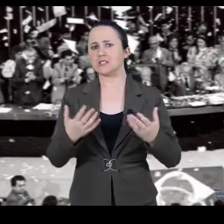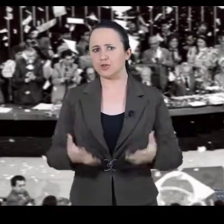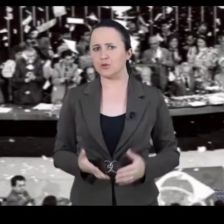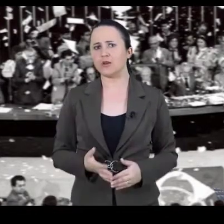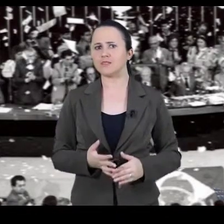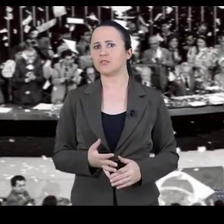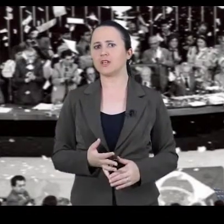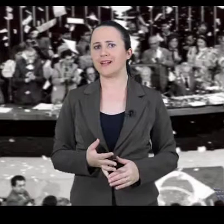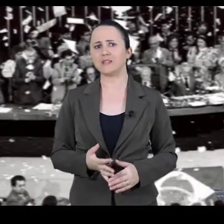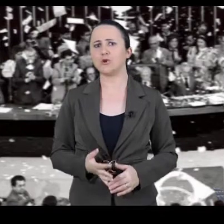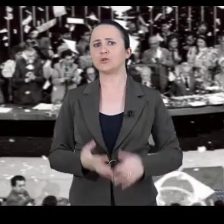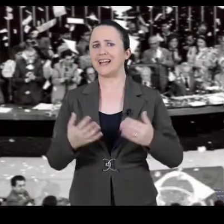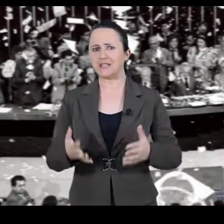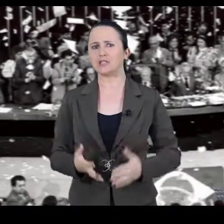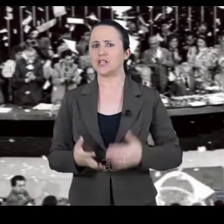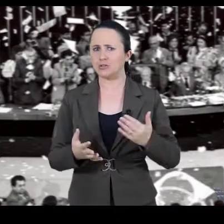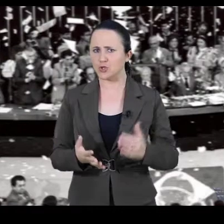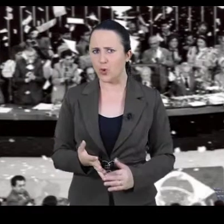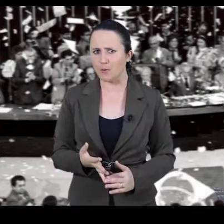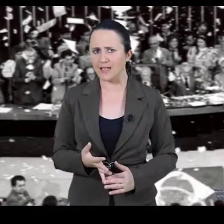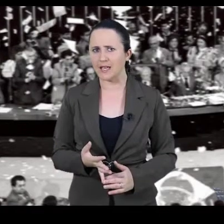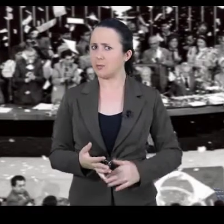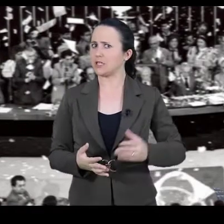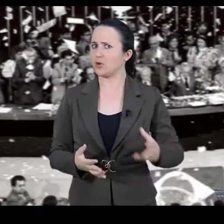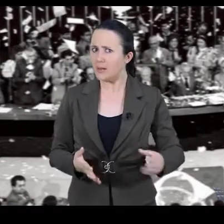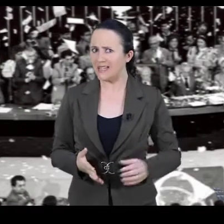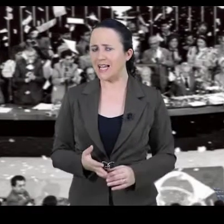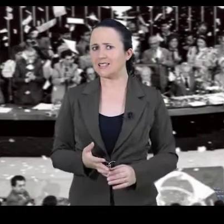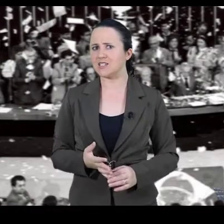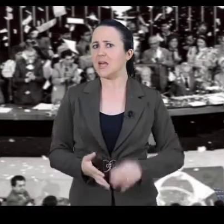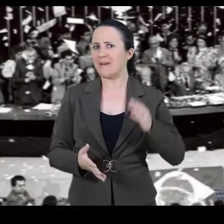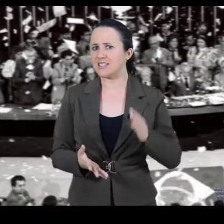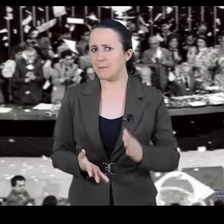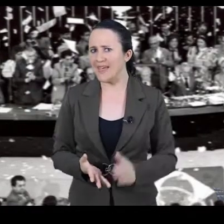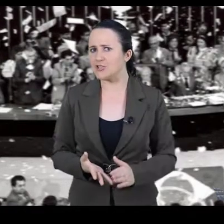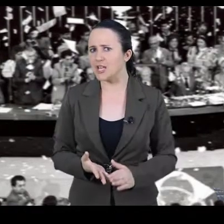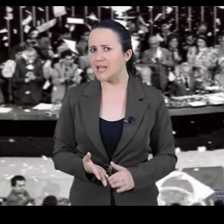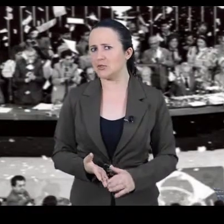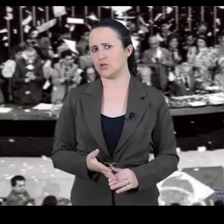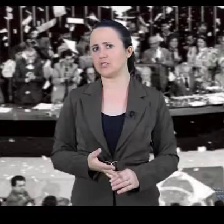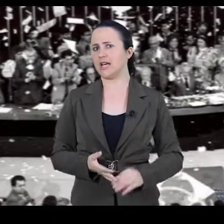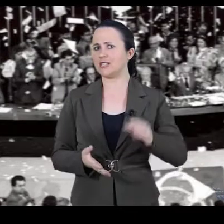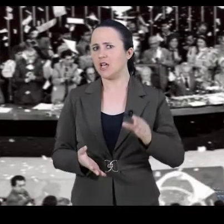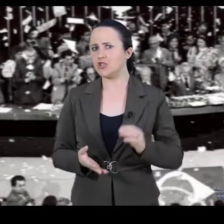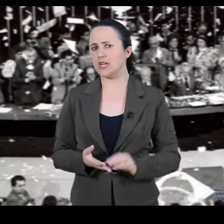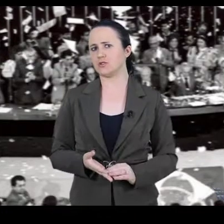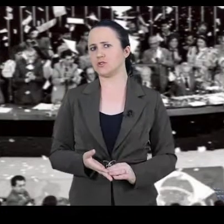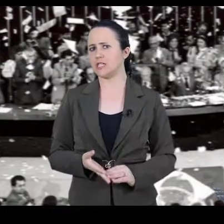de 1948 garante direitos do homem, portanto, liberdades, mas também direitos sociais, direitos do